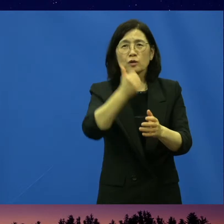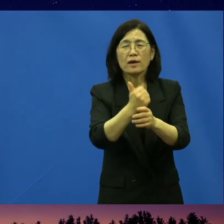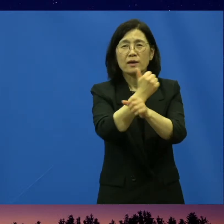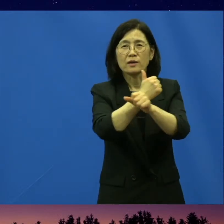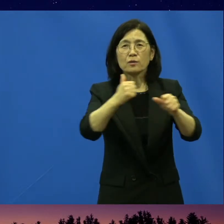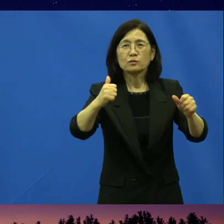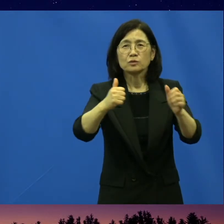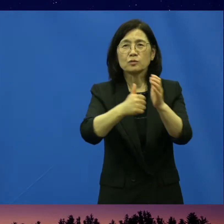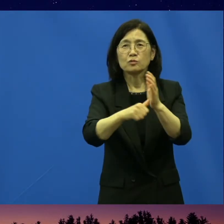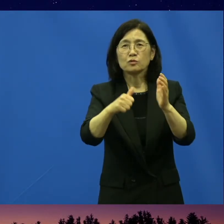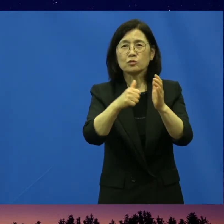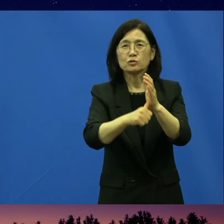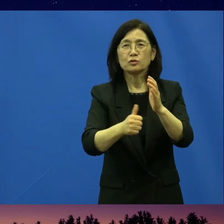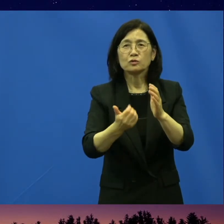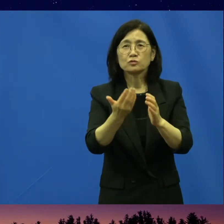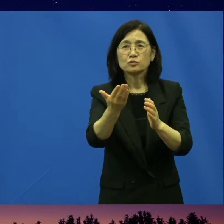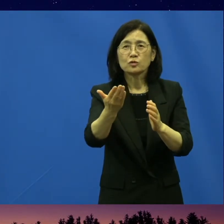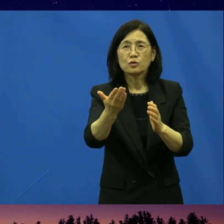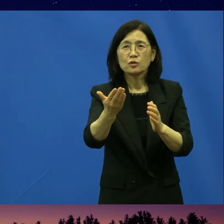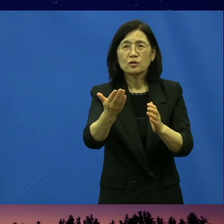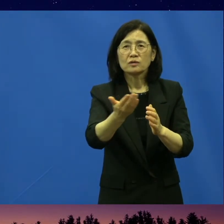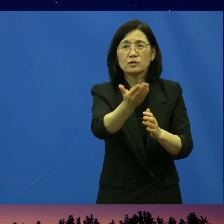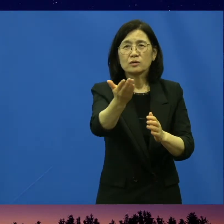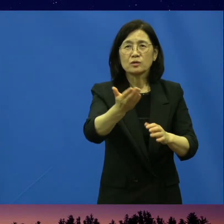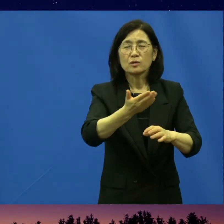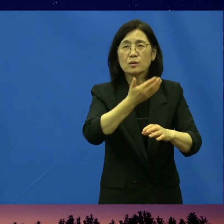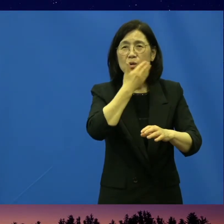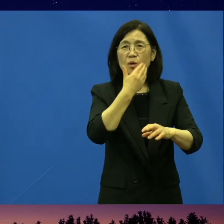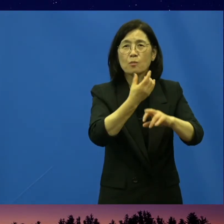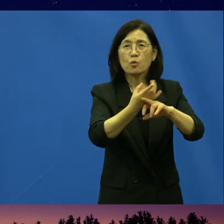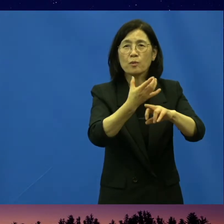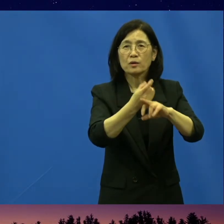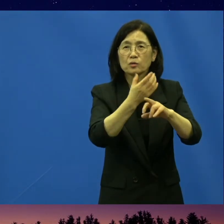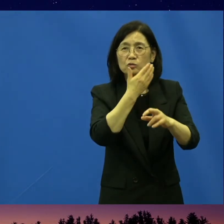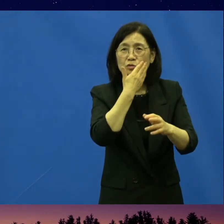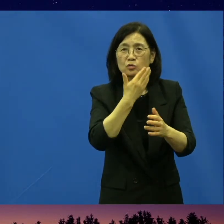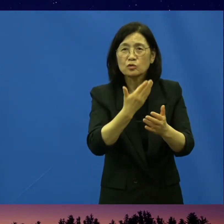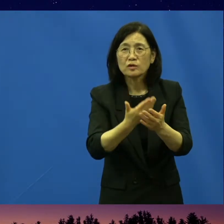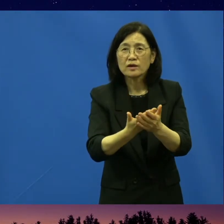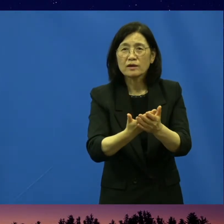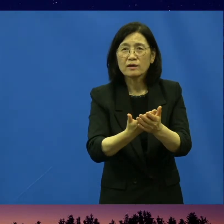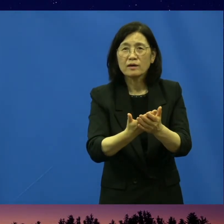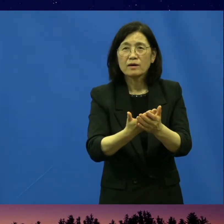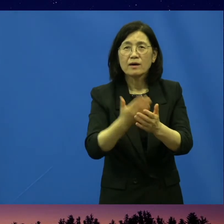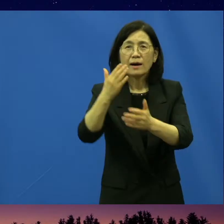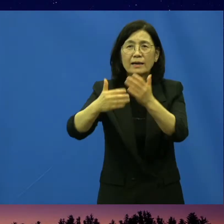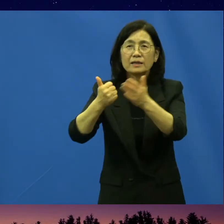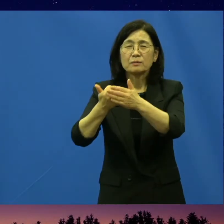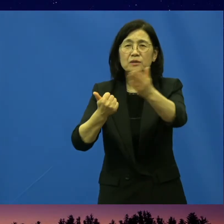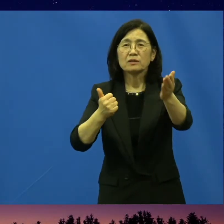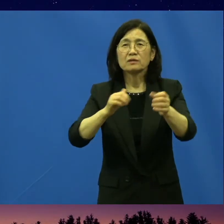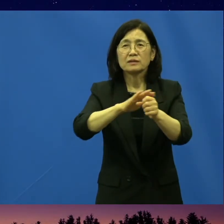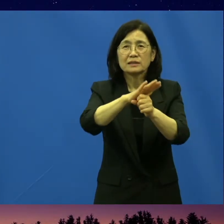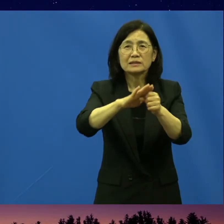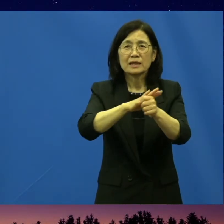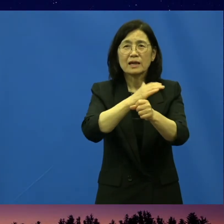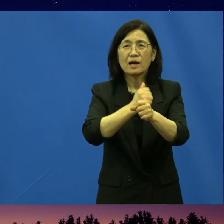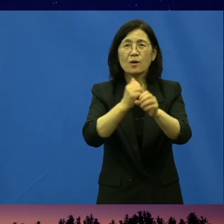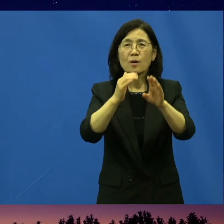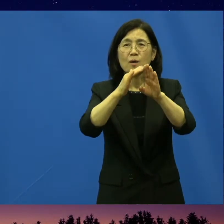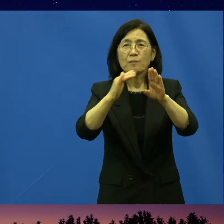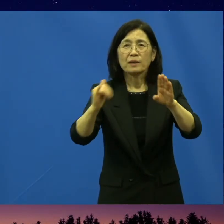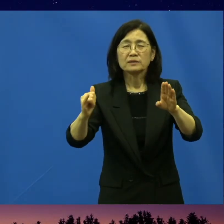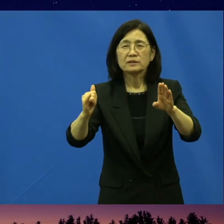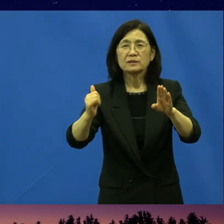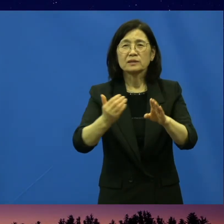눈에 보배롭고 존귀하며 내가 너를 사랑하여선적 내가 내 대신 사람들을 내어주며 백성들이 내 생명을